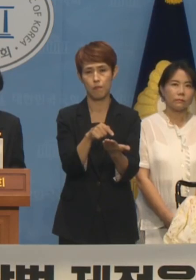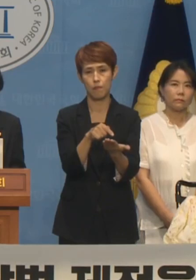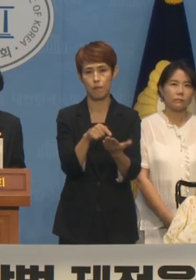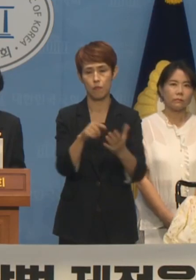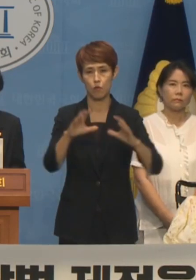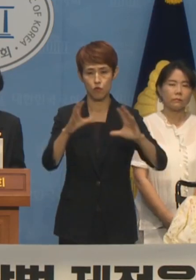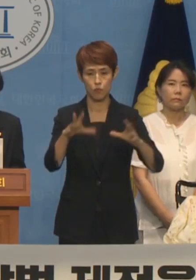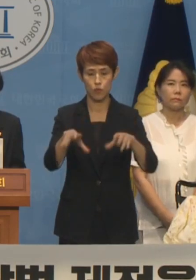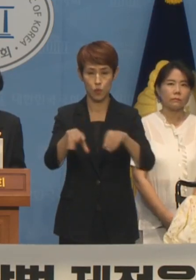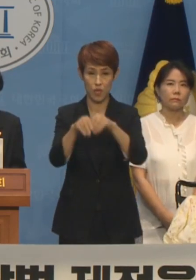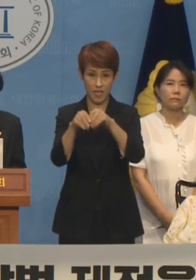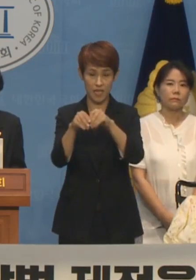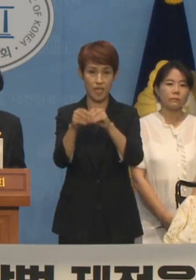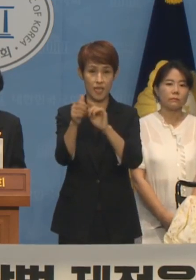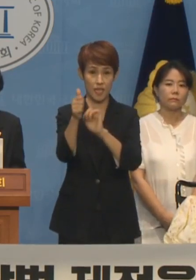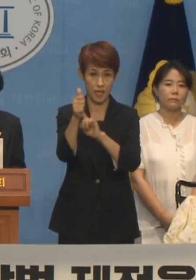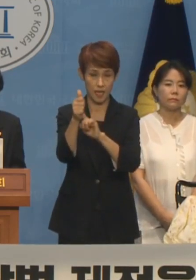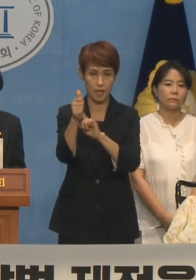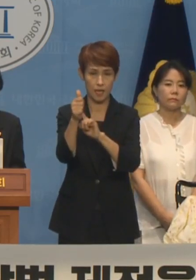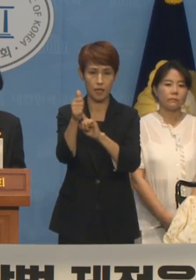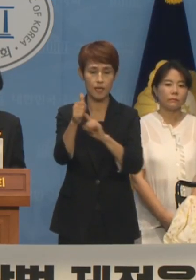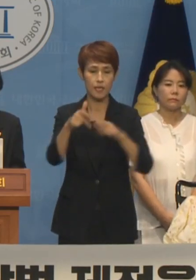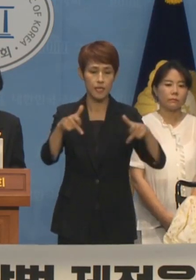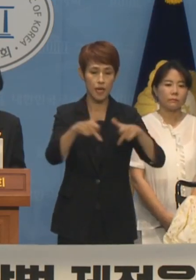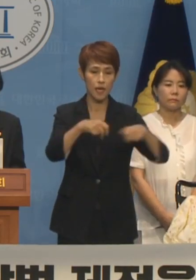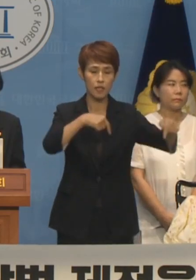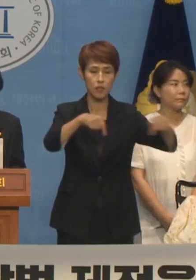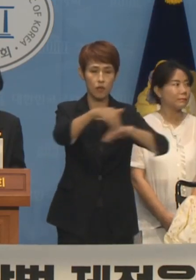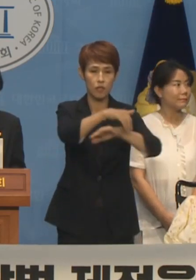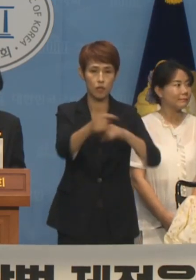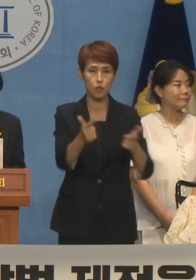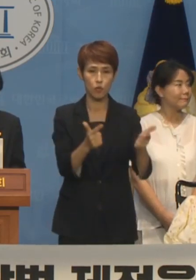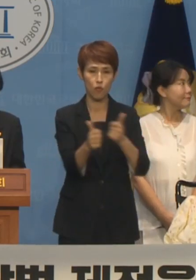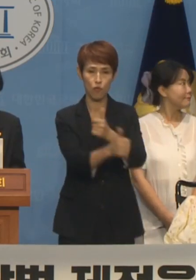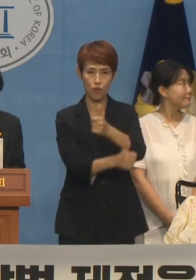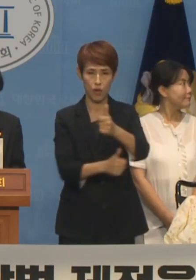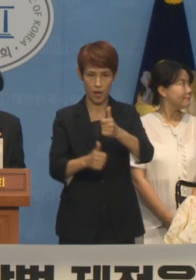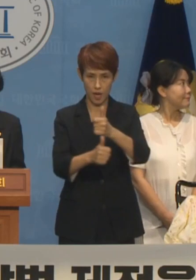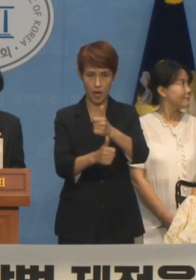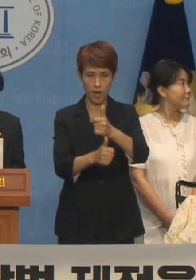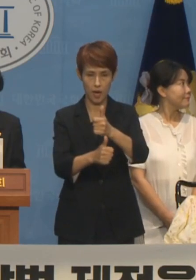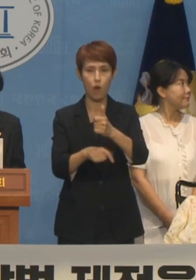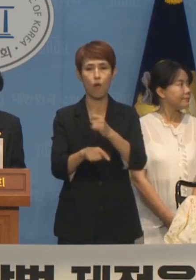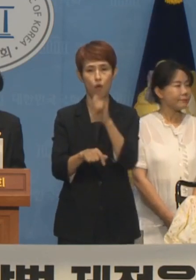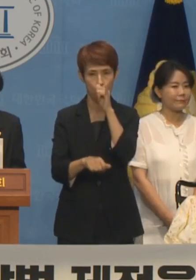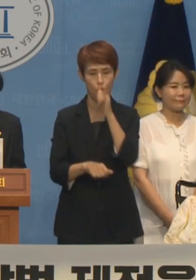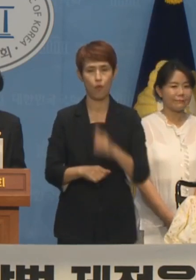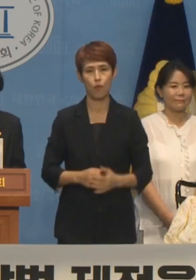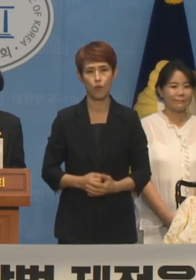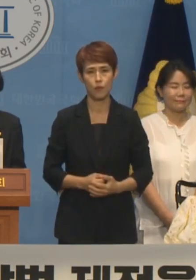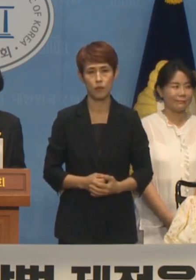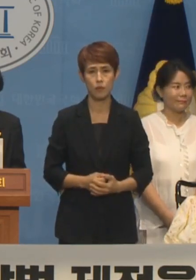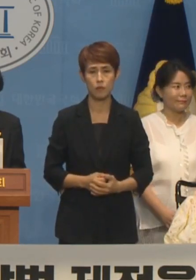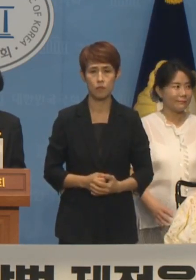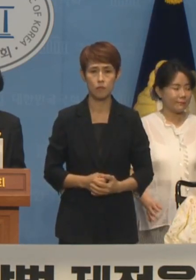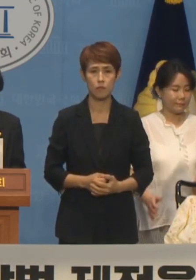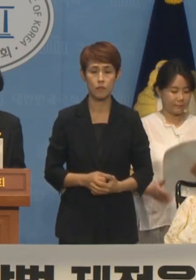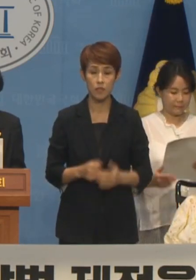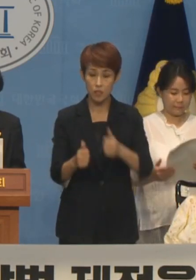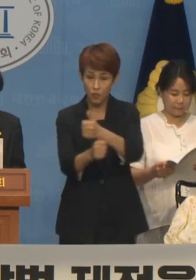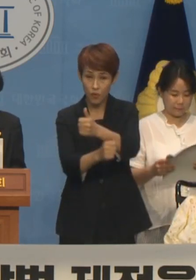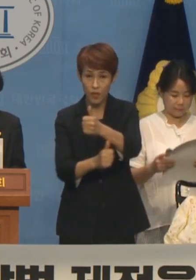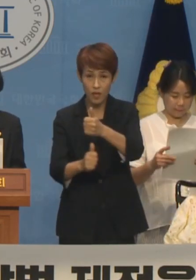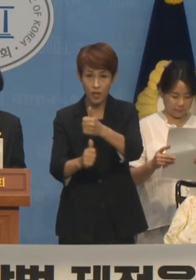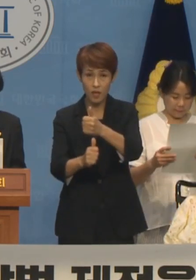국무총리 소속하에 장애인 정책조정위원회를 두고 있습니다. 하지만 해당